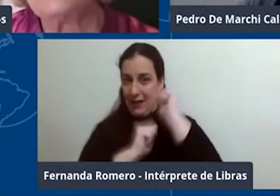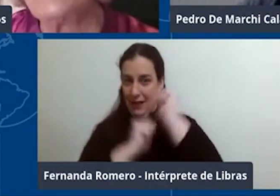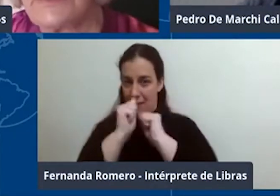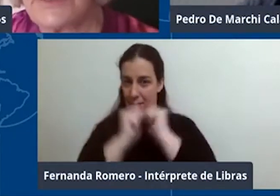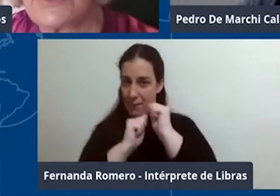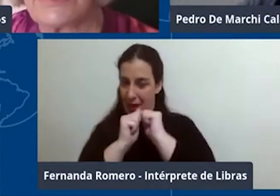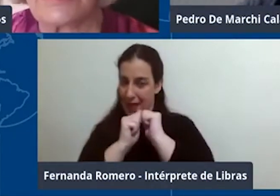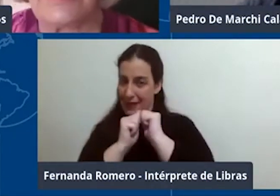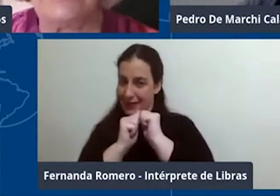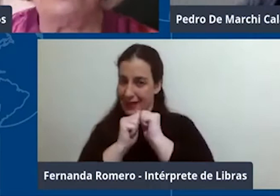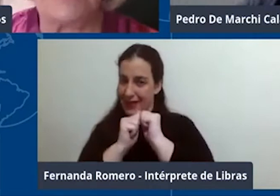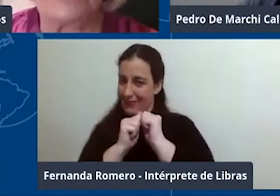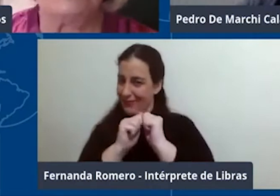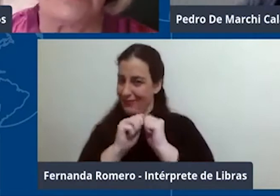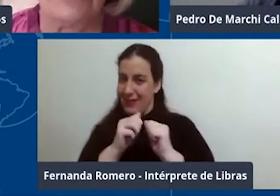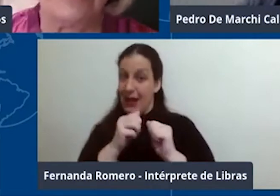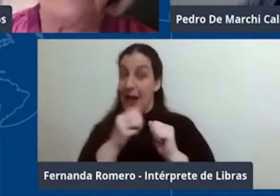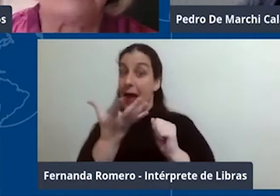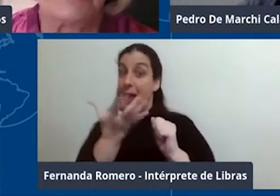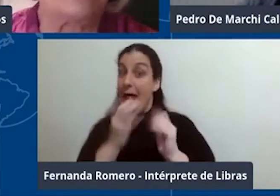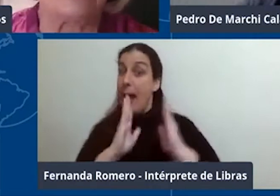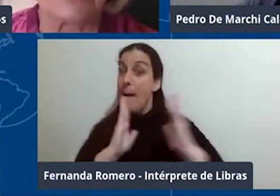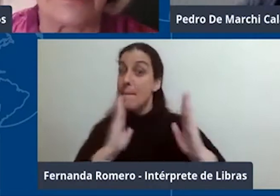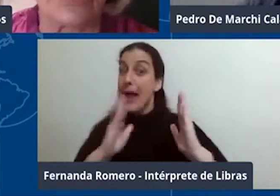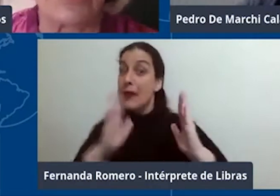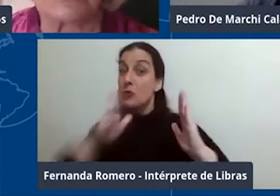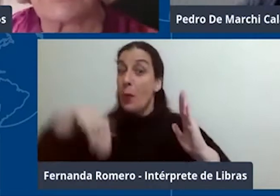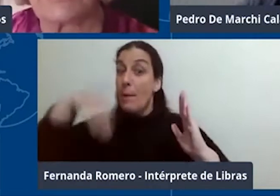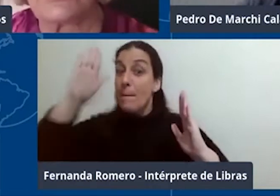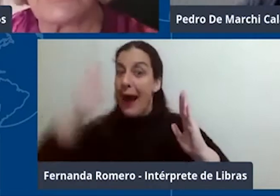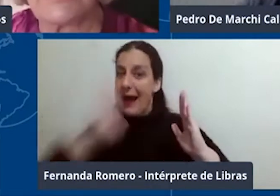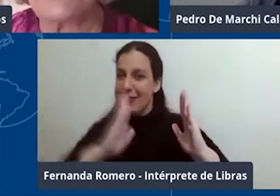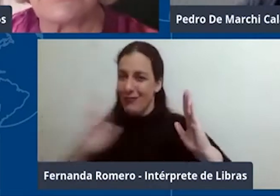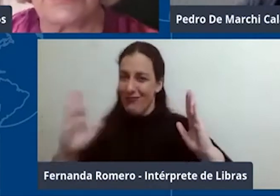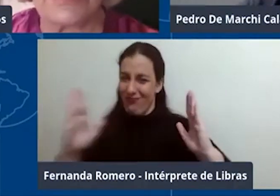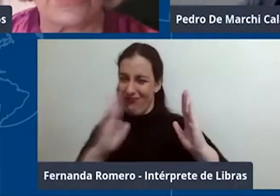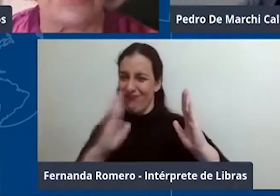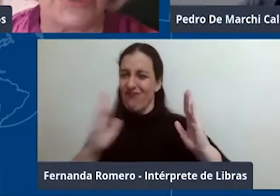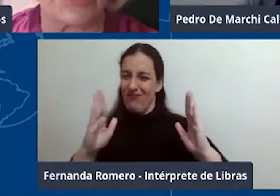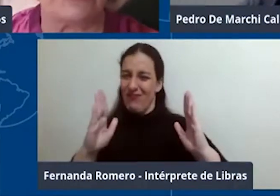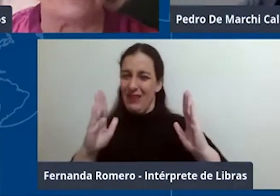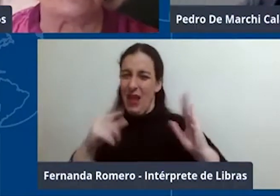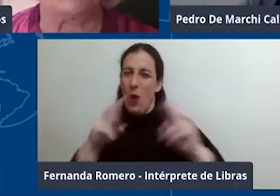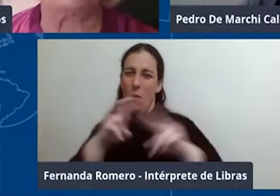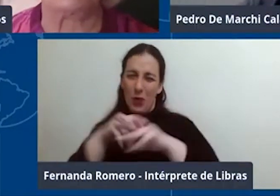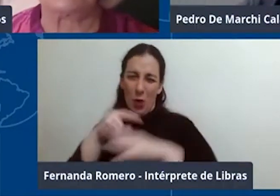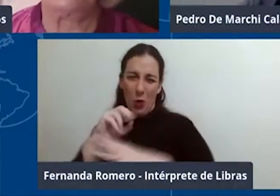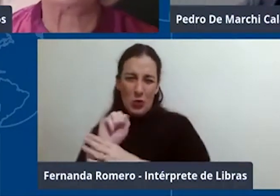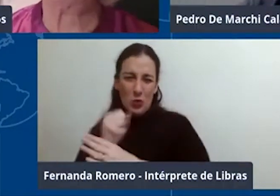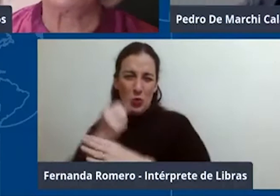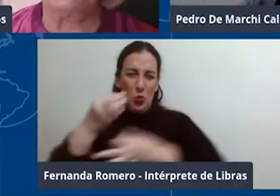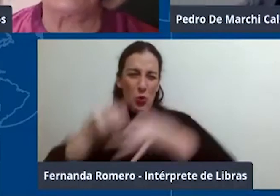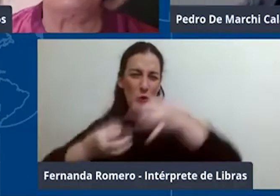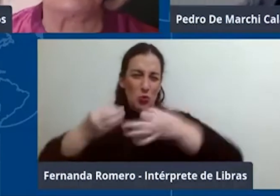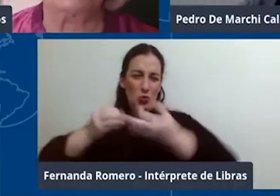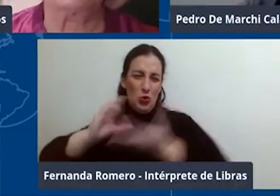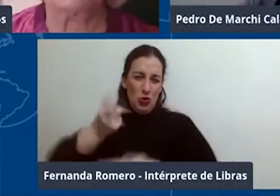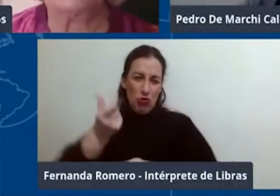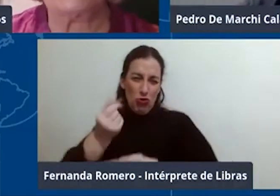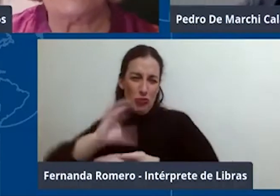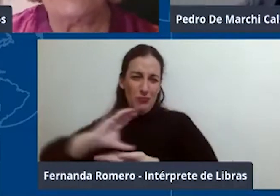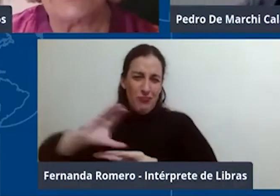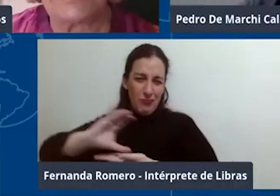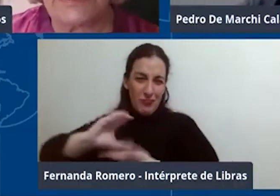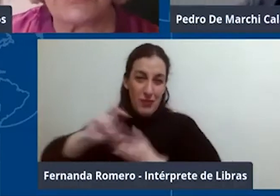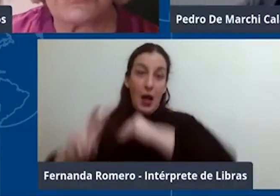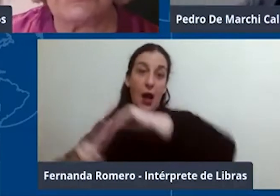concessionária, deseja. Ela quer um prazo maior, que é aquelas questões relacionadas à segurança jurídica de investimento, porque essa ponte é muito importante